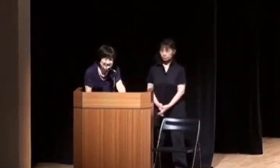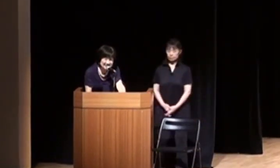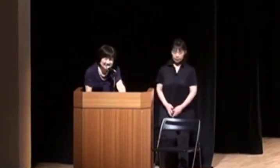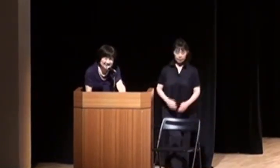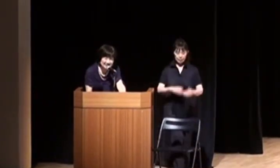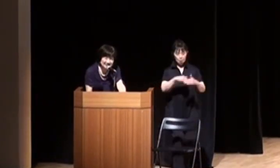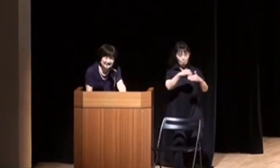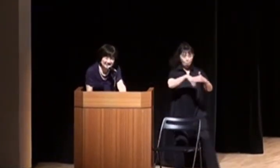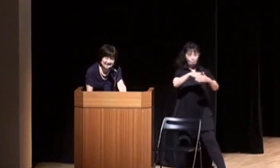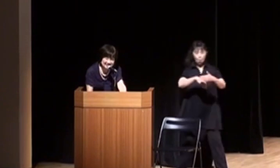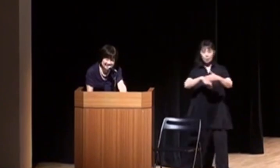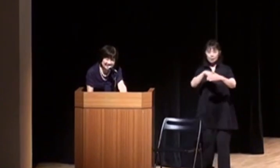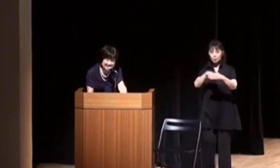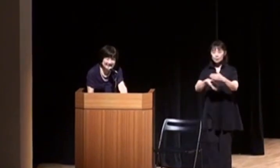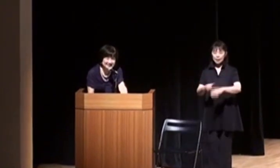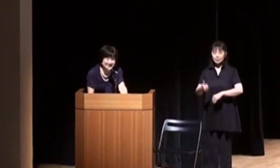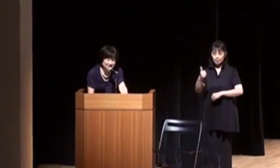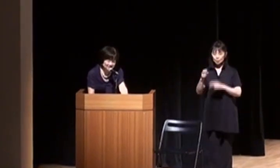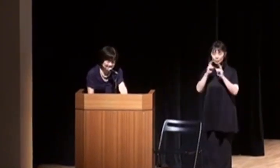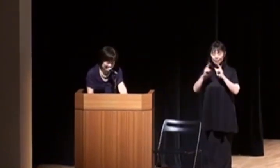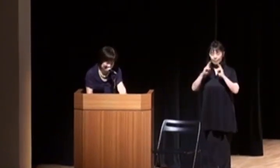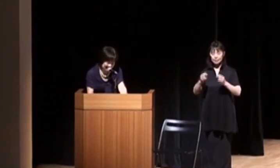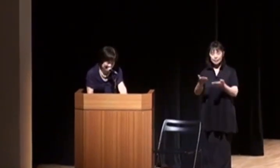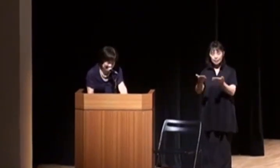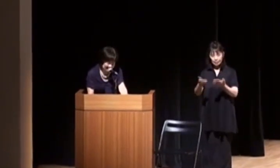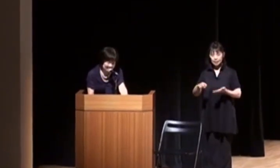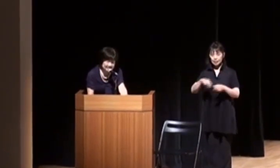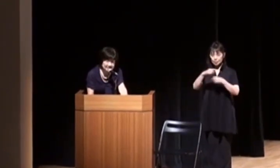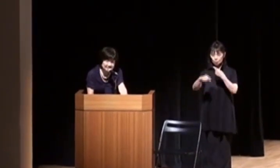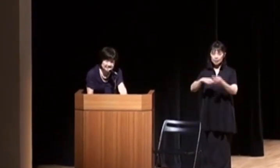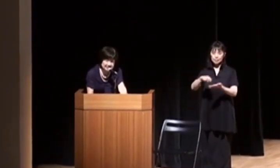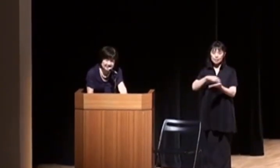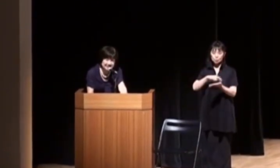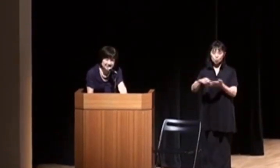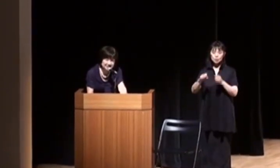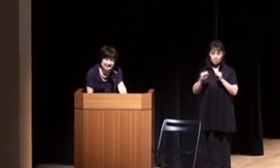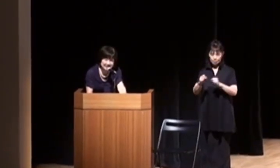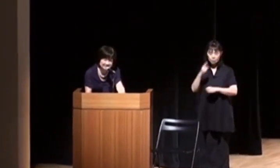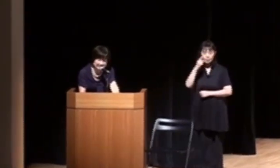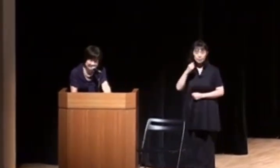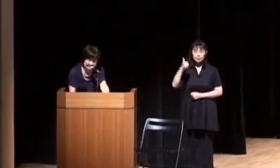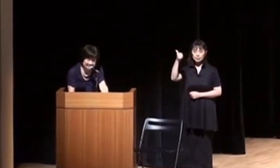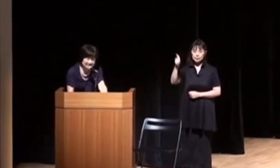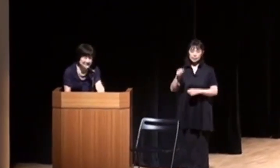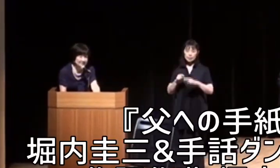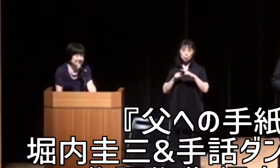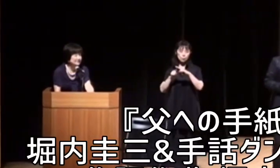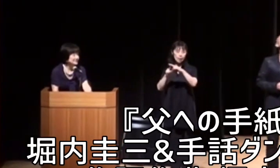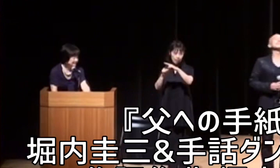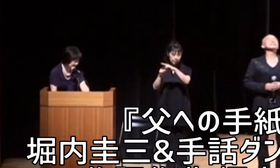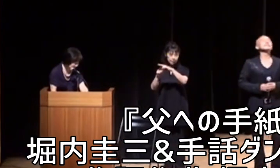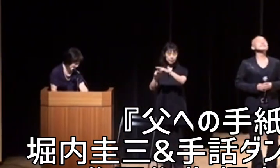堀内さんに歌っていただきながら踊ります。父への手紙。